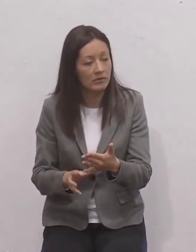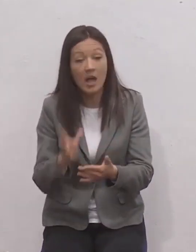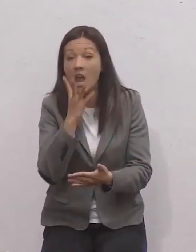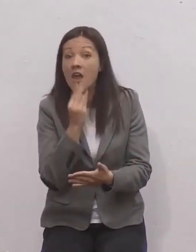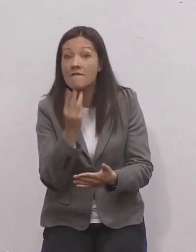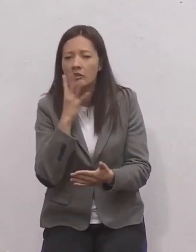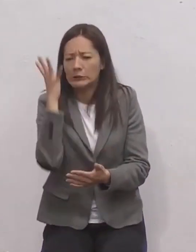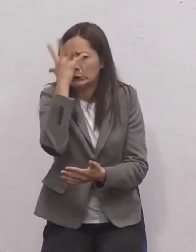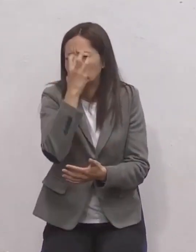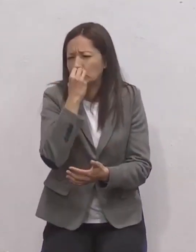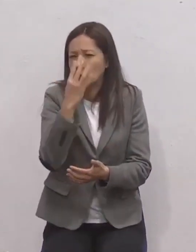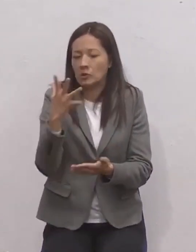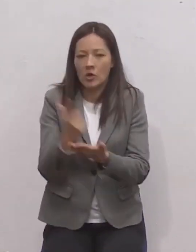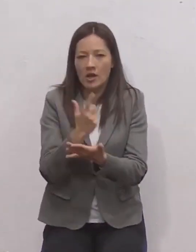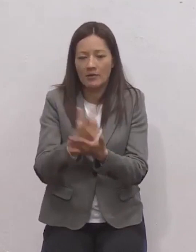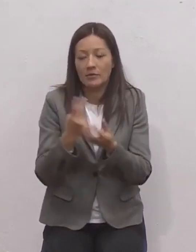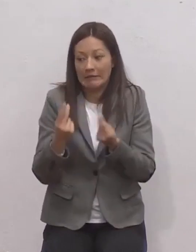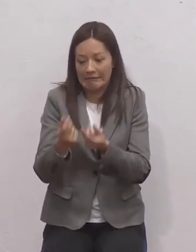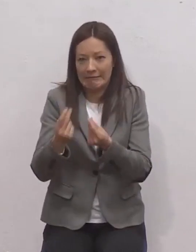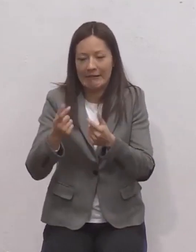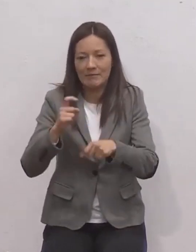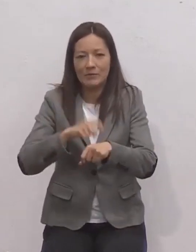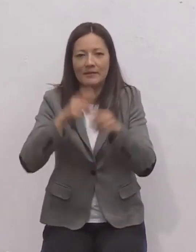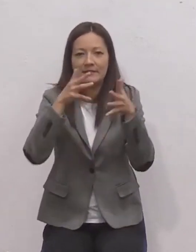Hebreos es una maravilla de libro. Yo quiero terminar pronto,